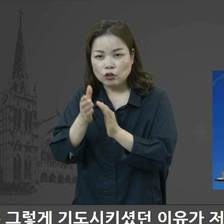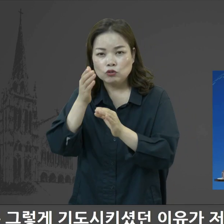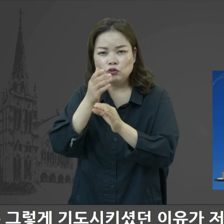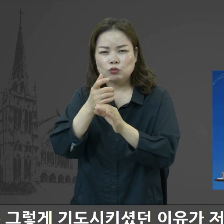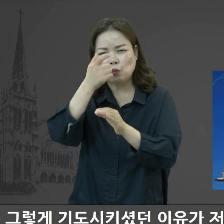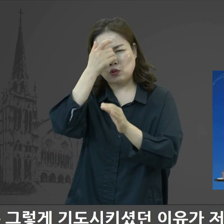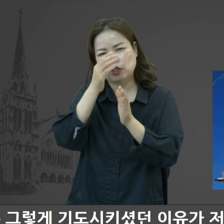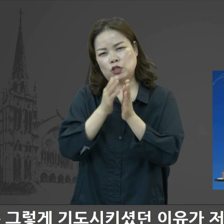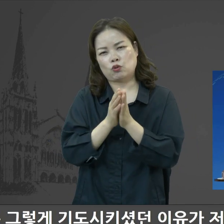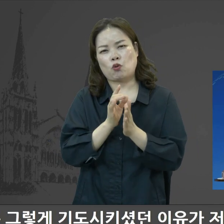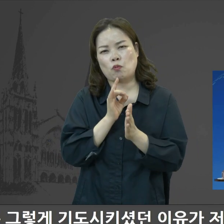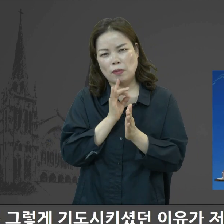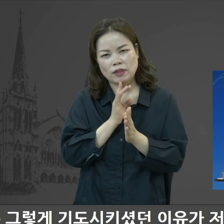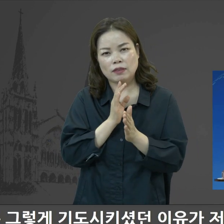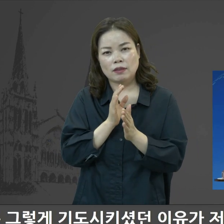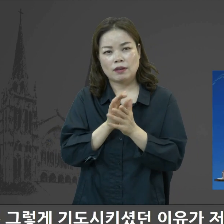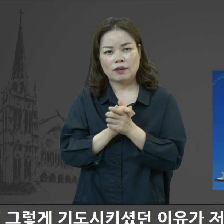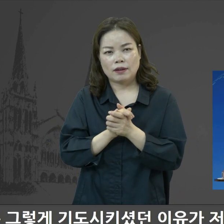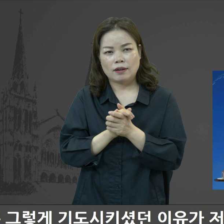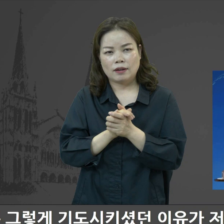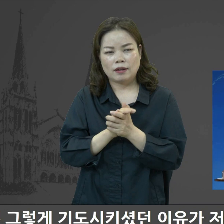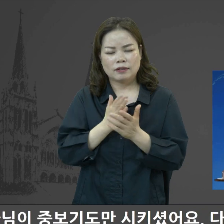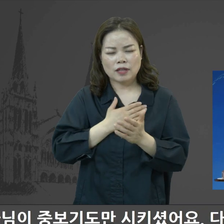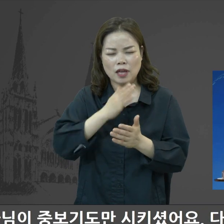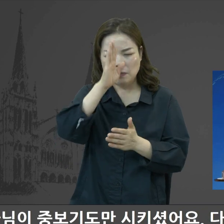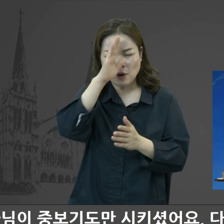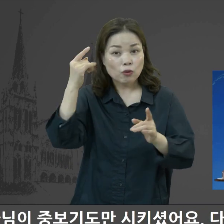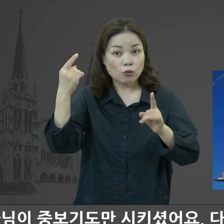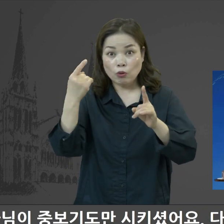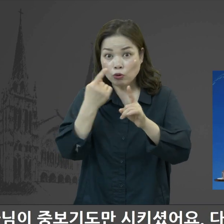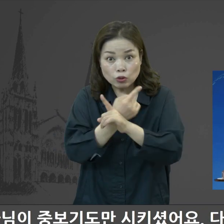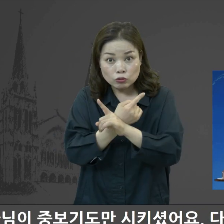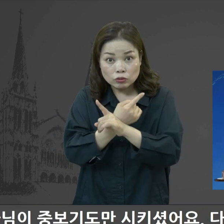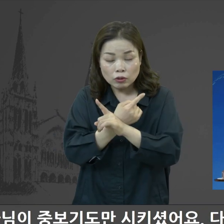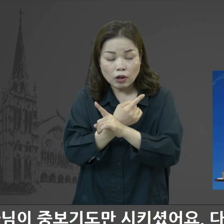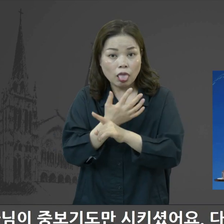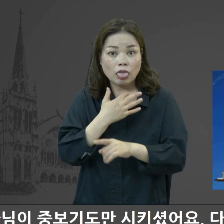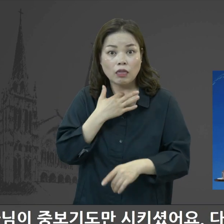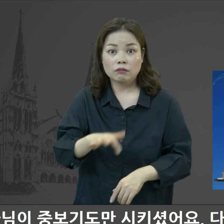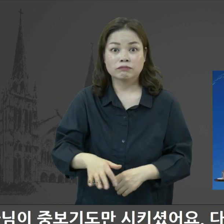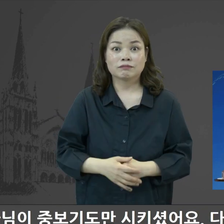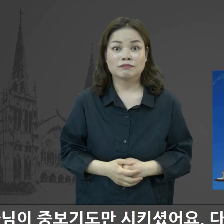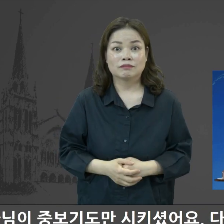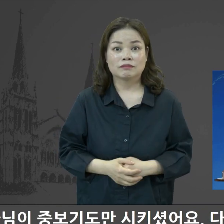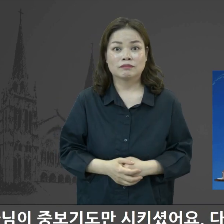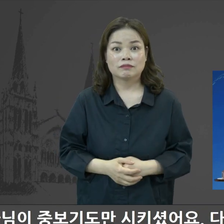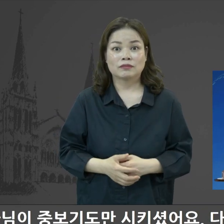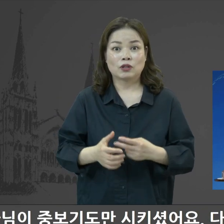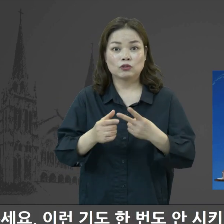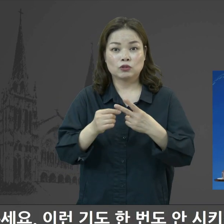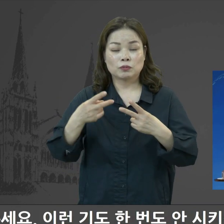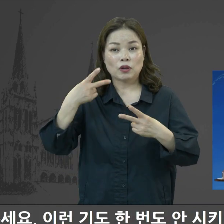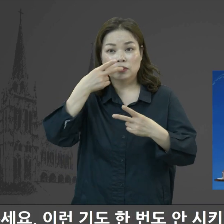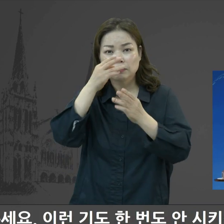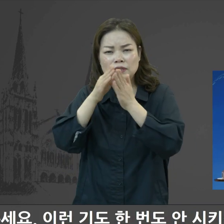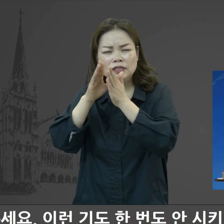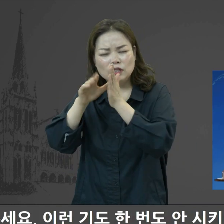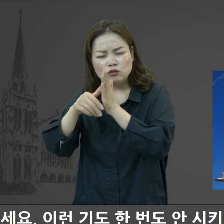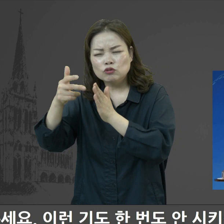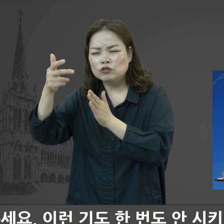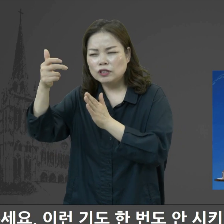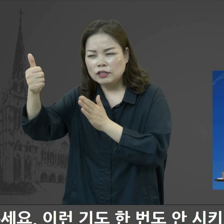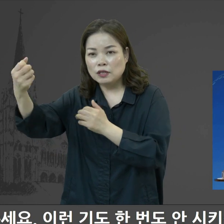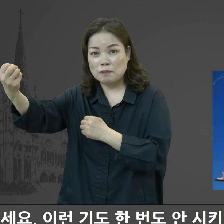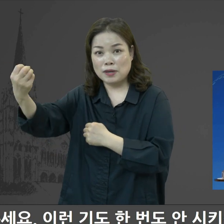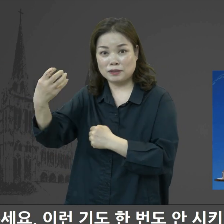시키셨어요. 다른 기도 안 시키시고, 내 병 고쳐주세요 이런 기도 한 번도 안 시키셨어요. 두 번째 금식 갔을 때 주님께서